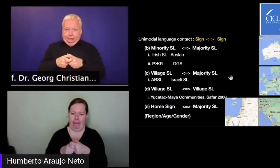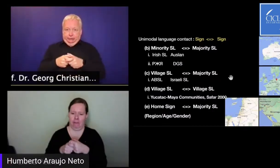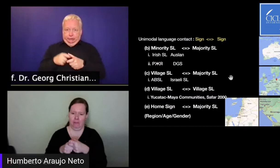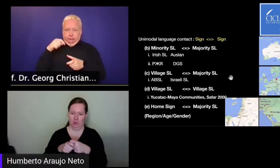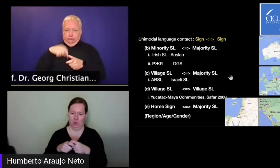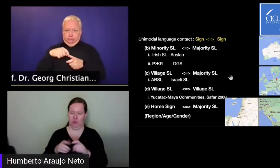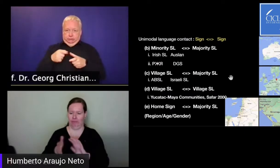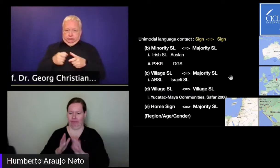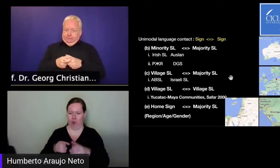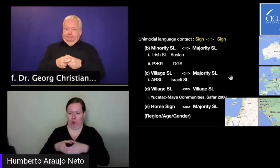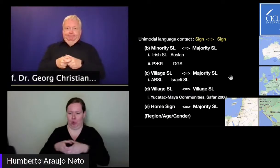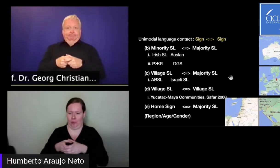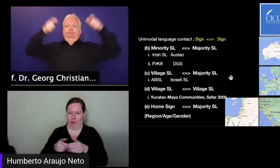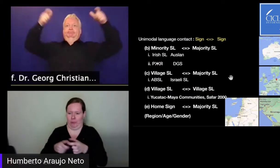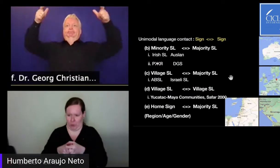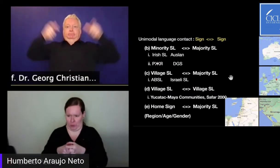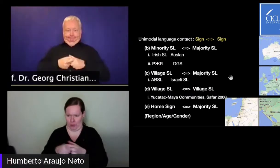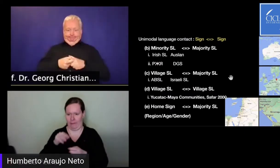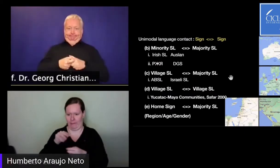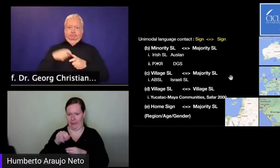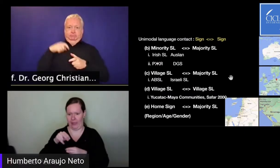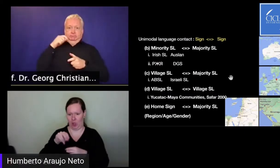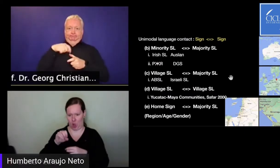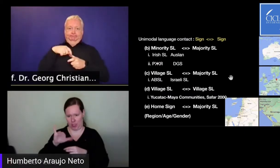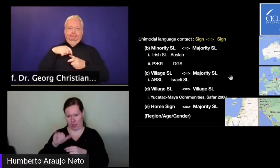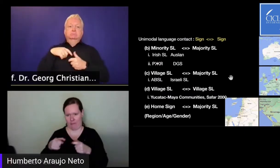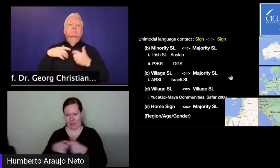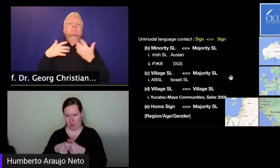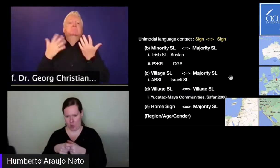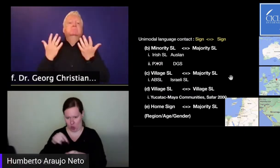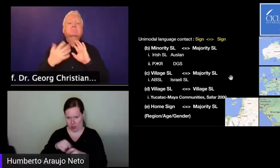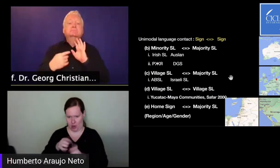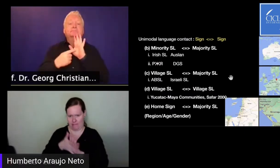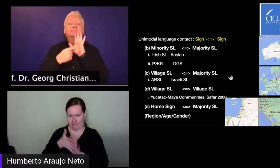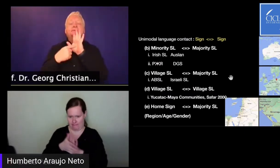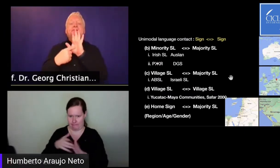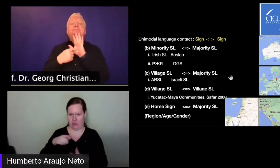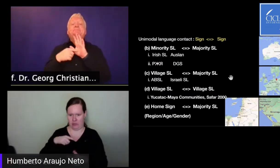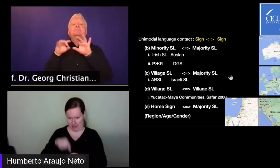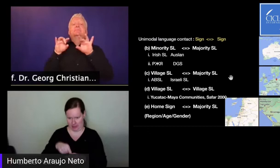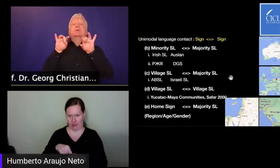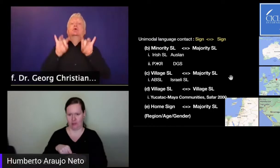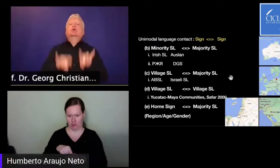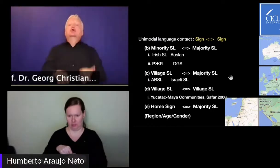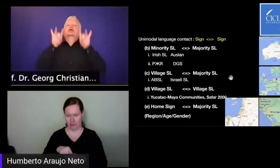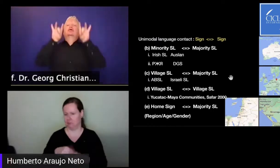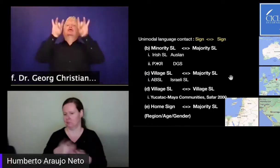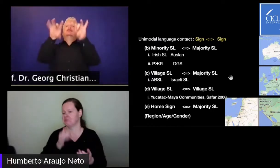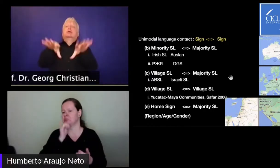categorias minoritárias, onde você tem poucos usuários daquelas línguas.